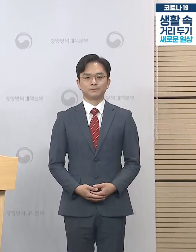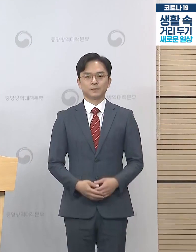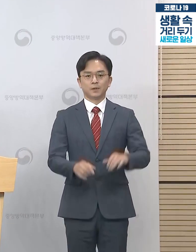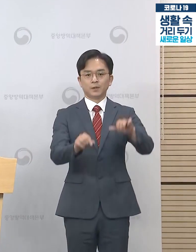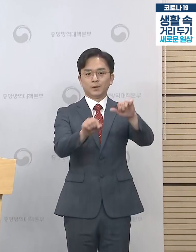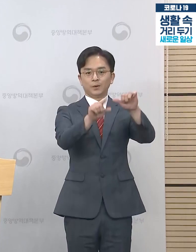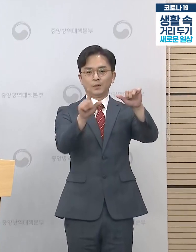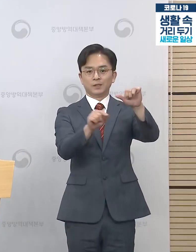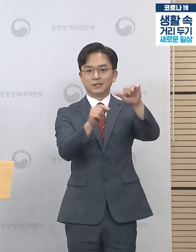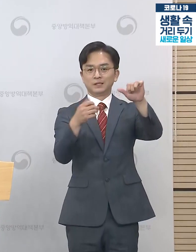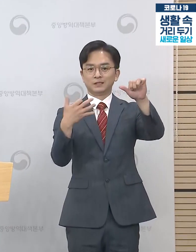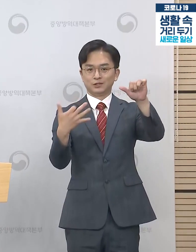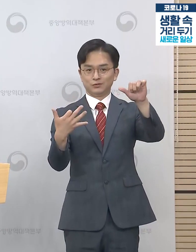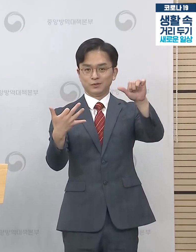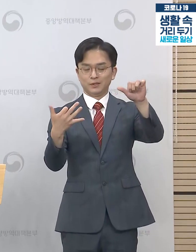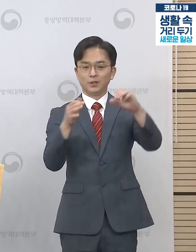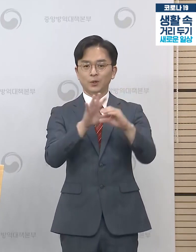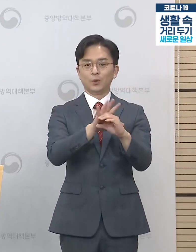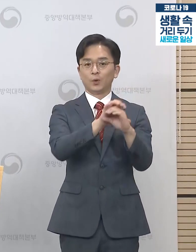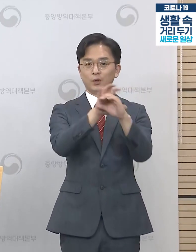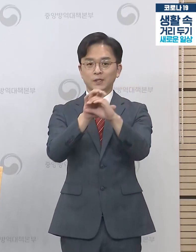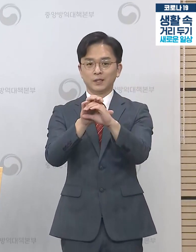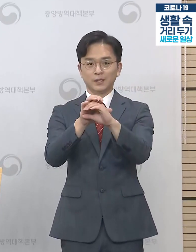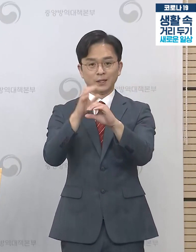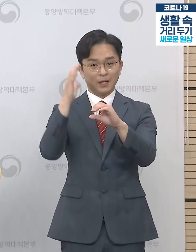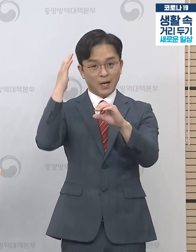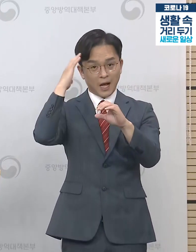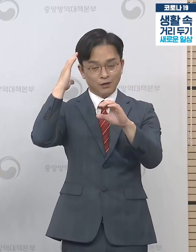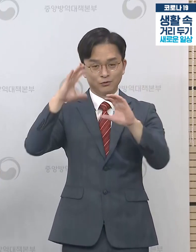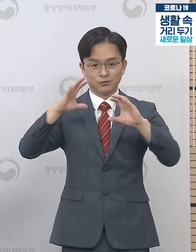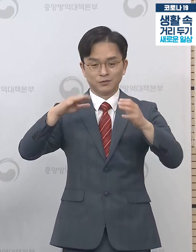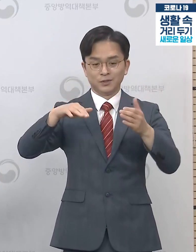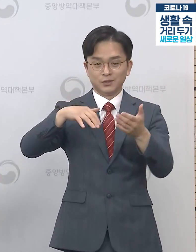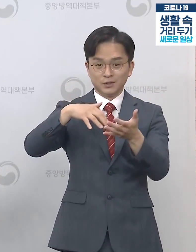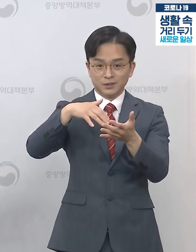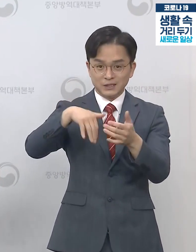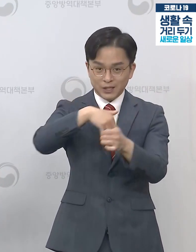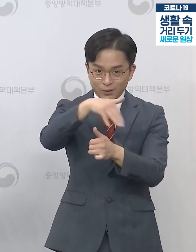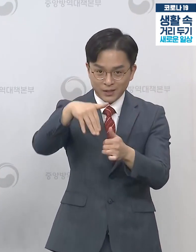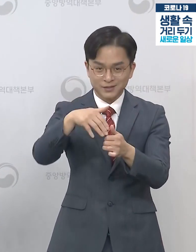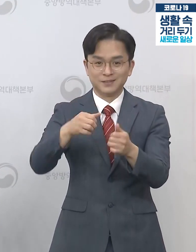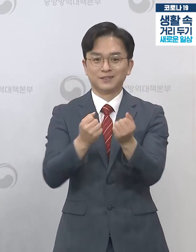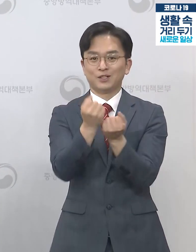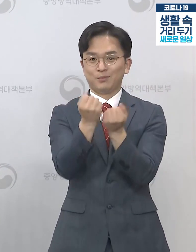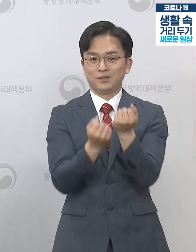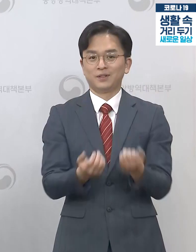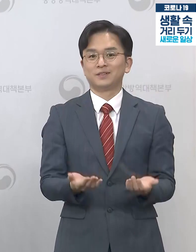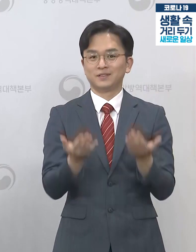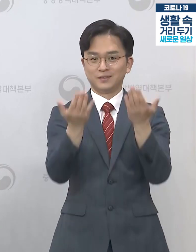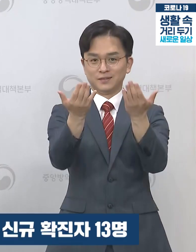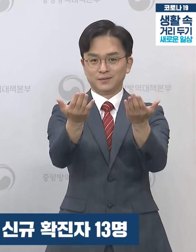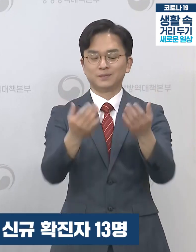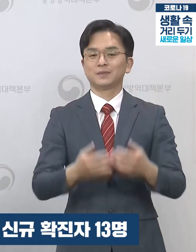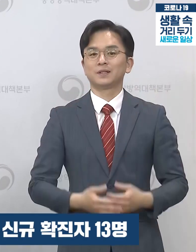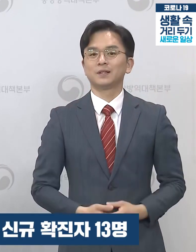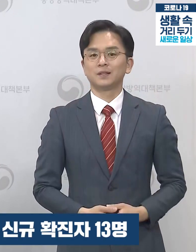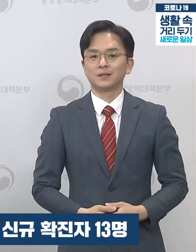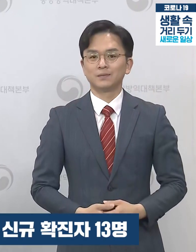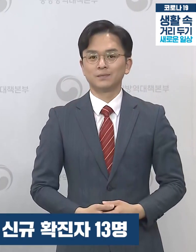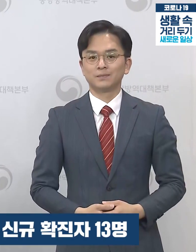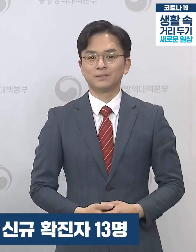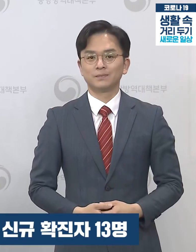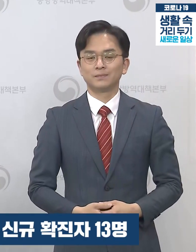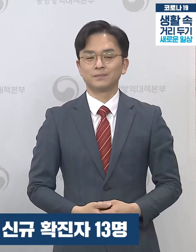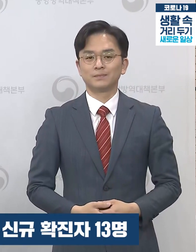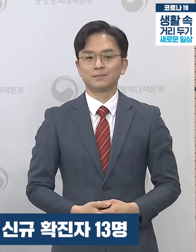5월 19일 0시 현재 코로나 바이러스 감염증 1구 국내 발생 현황을 말씀드리겠습니다.